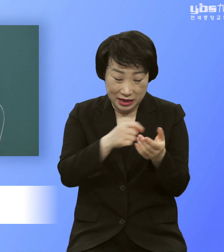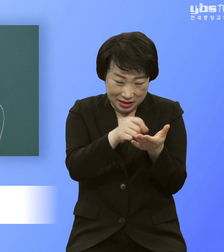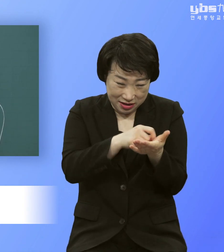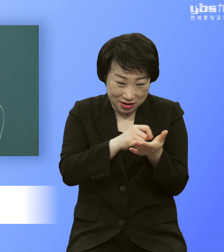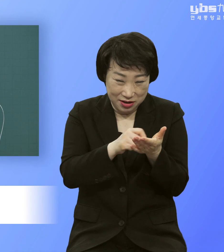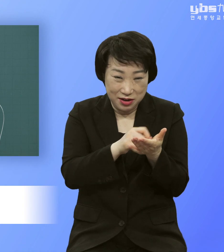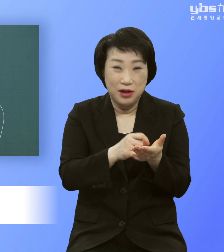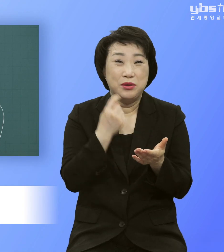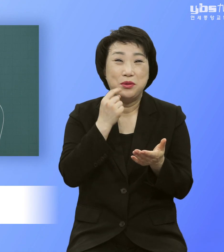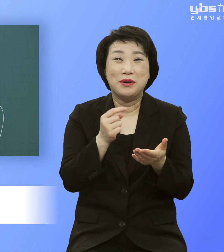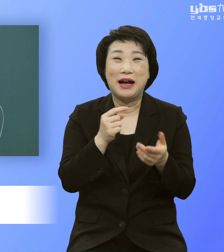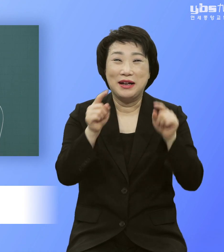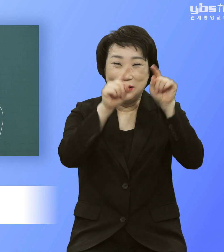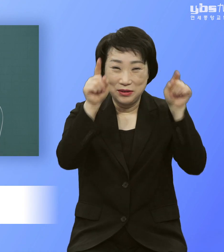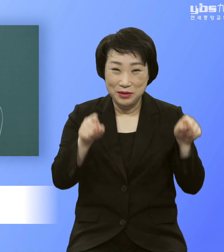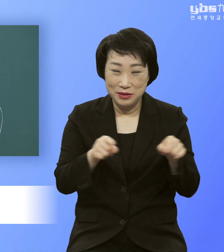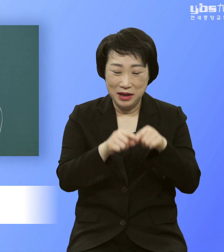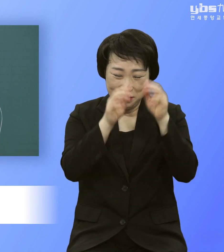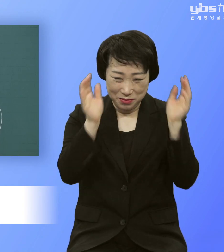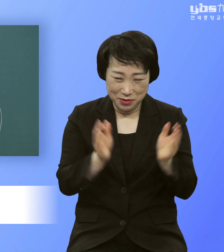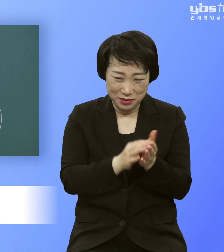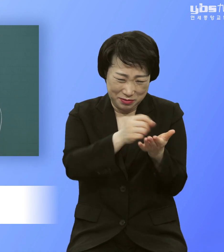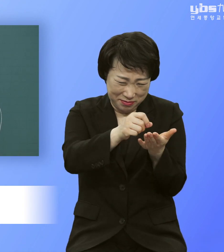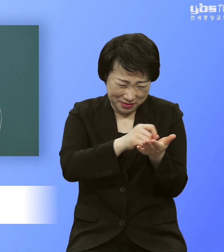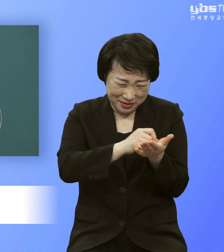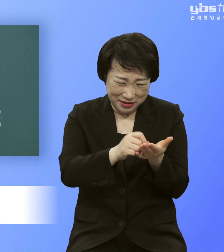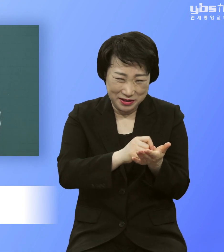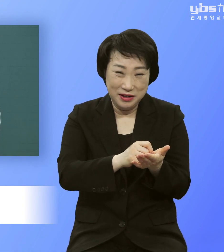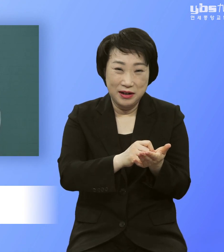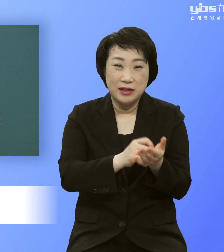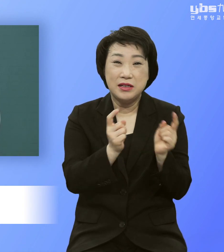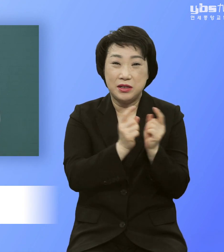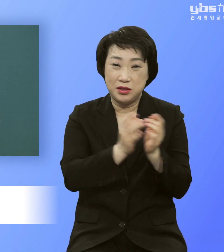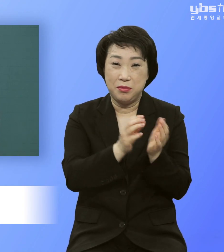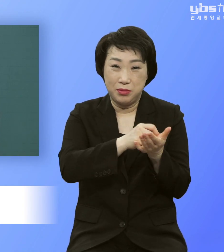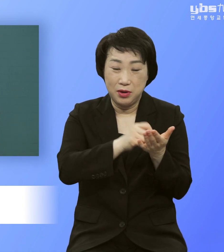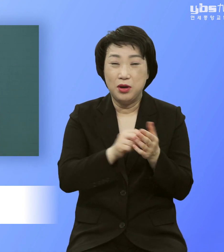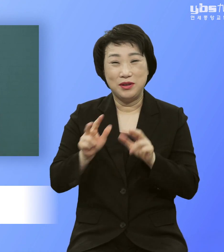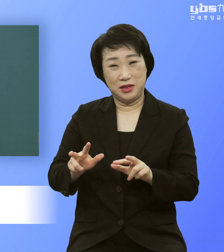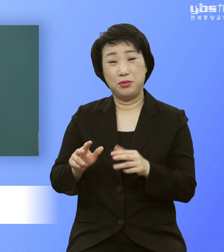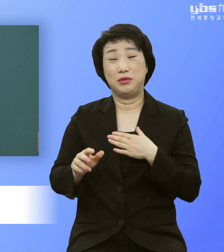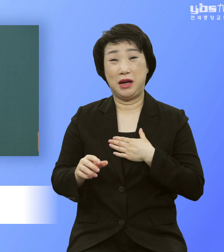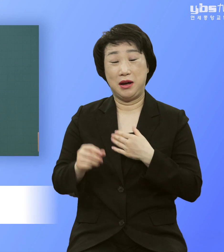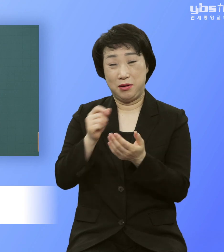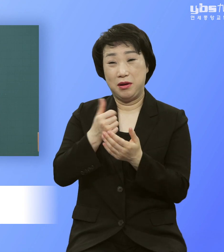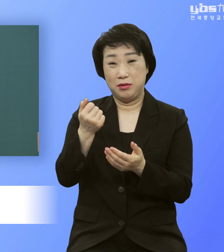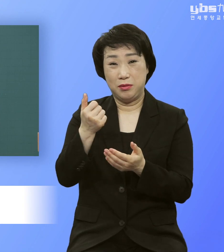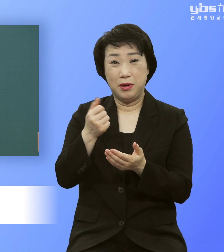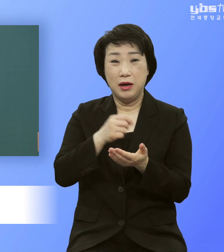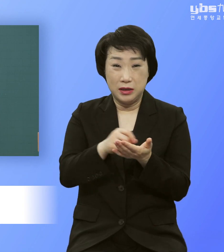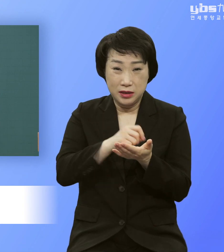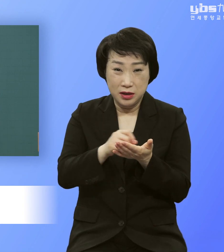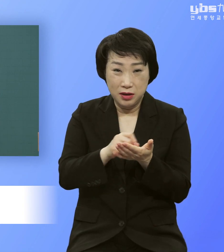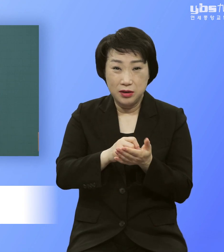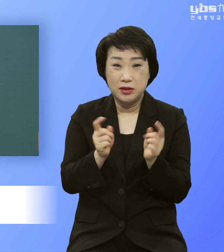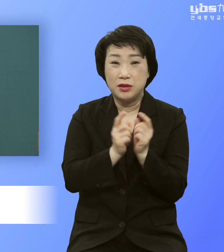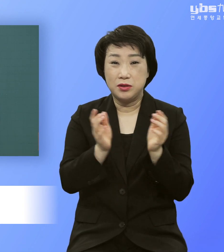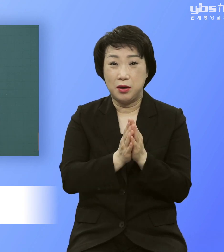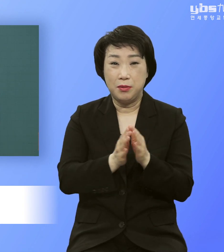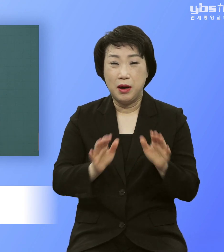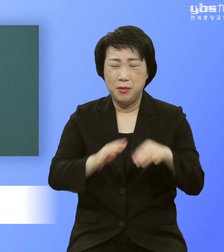갱지에다가 노란 종이에다가 다 써요. 지금도 볼펜으로 지금 써요. 이